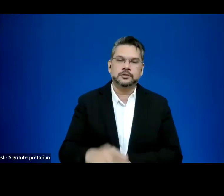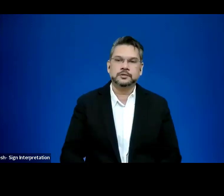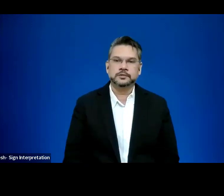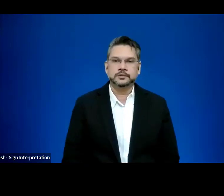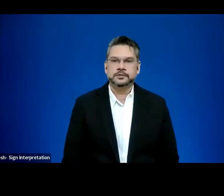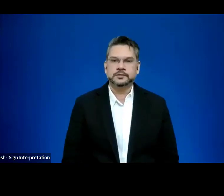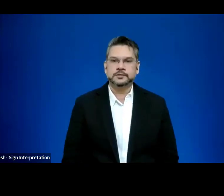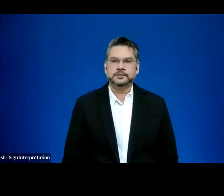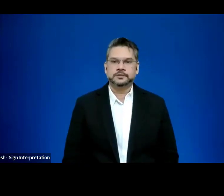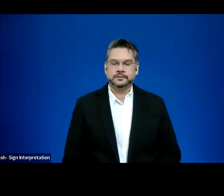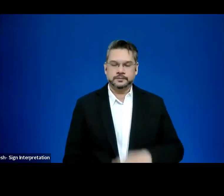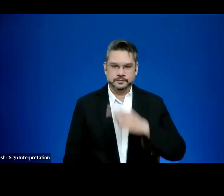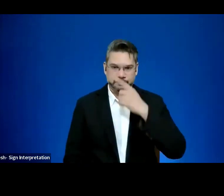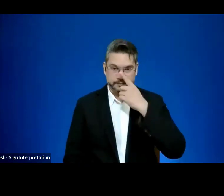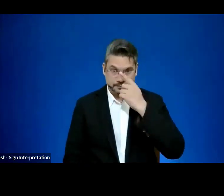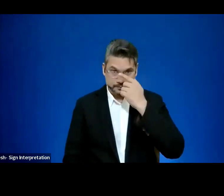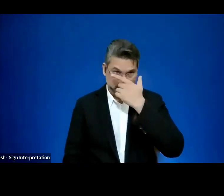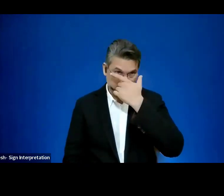好，所以